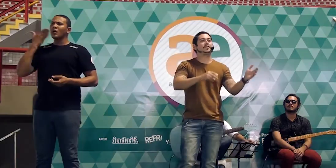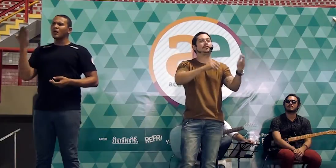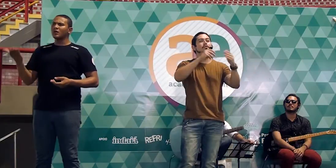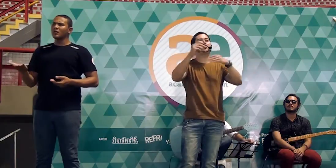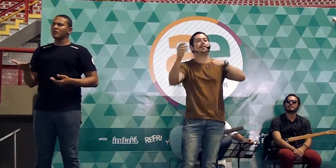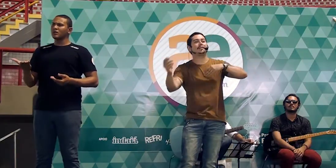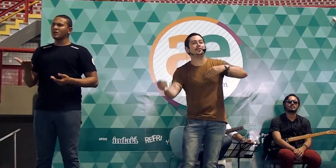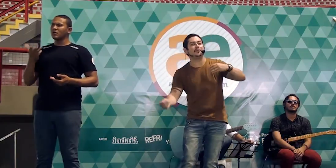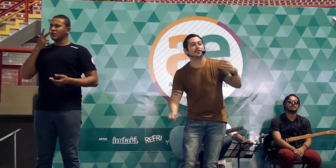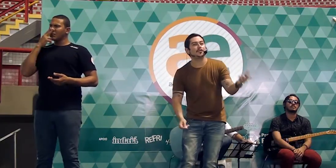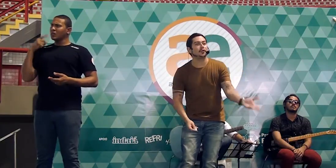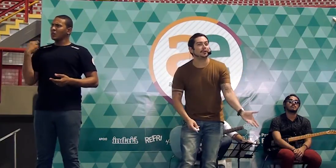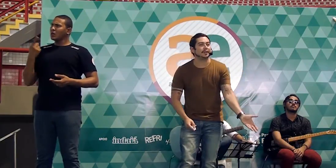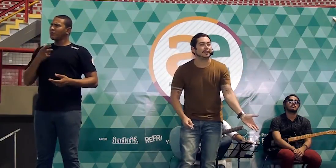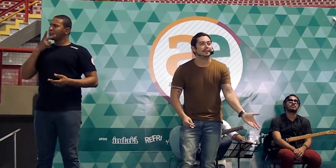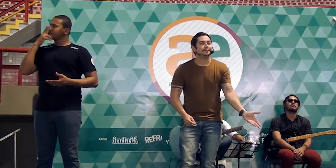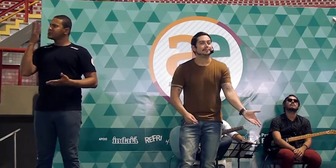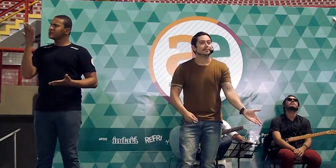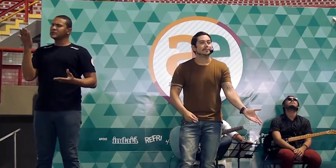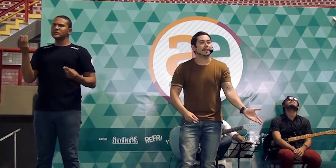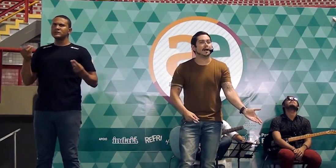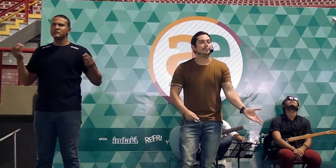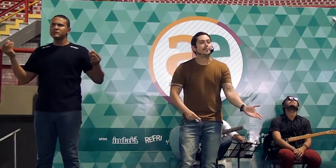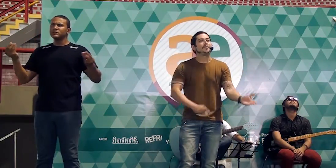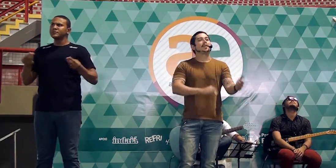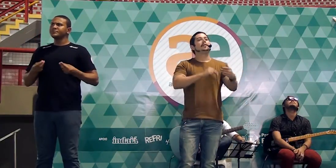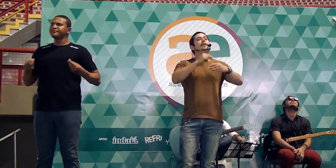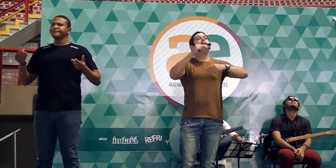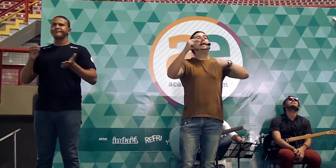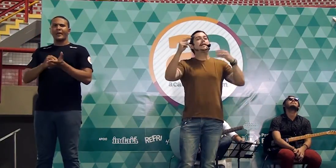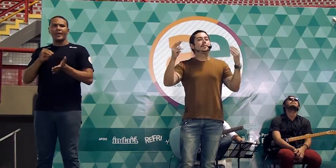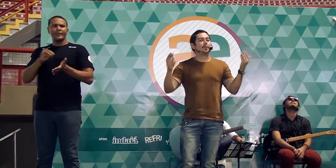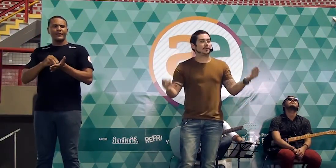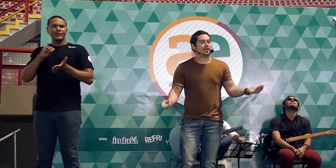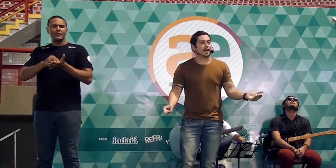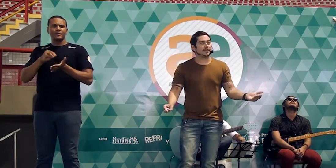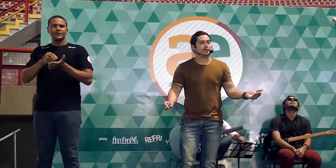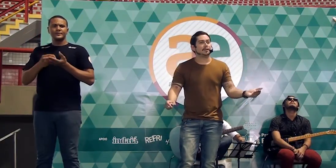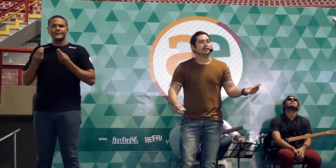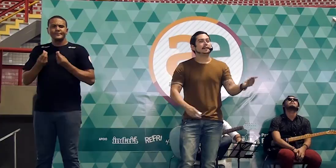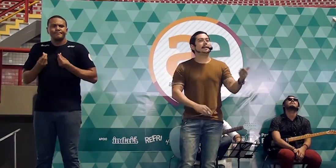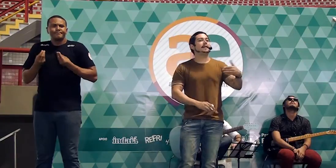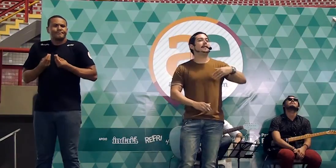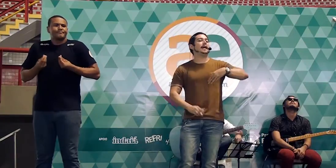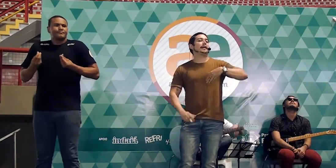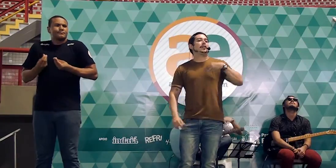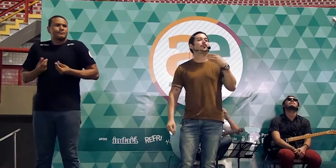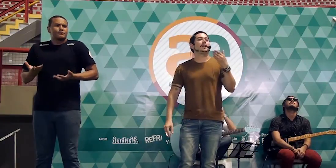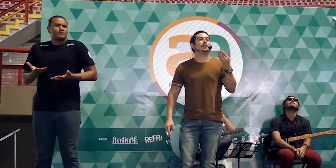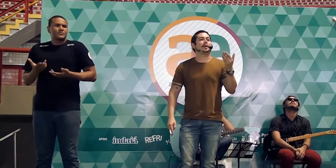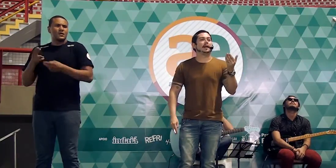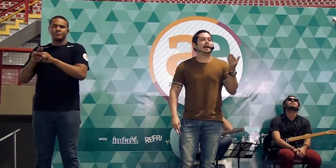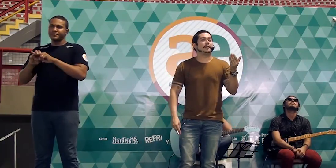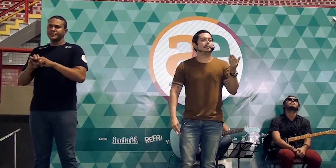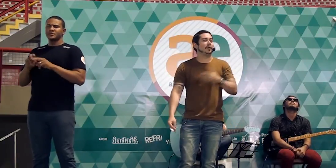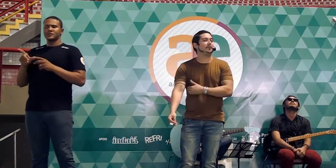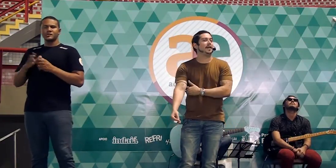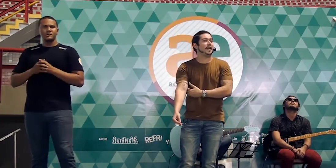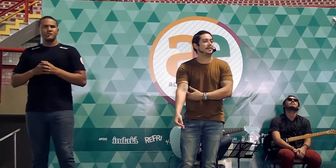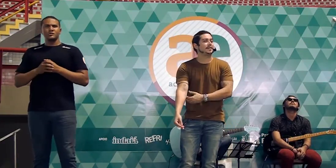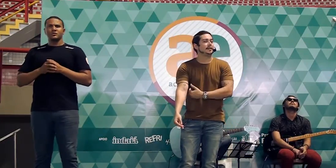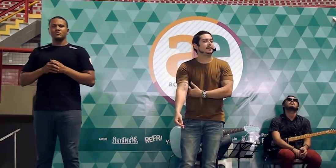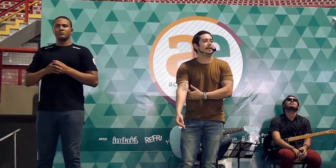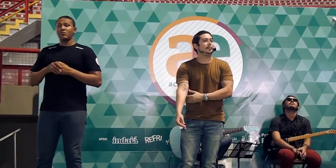dessa condição de que o Estado não funciona, tá? E esse processo, que era questionado